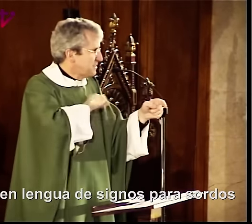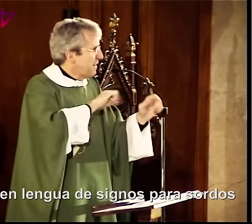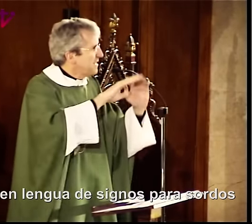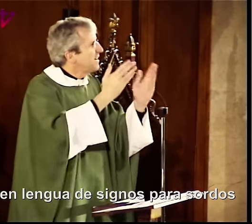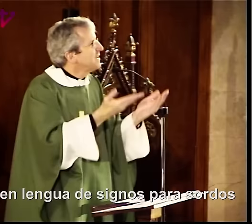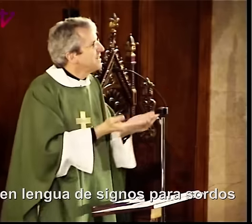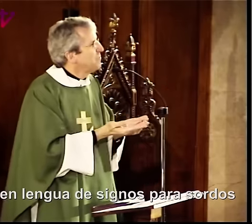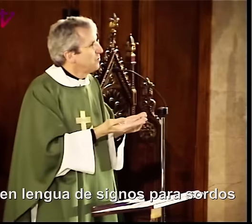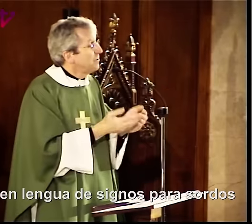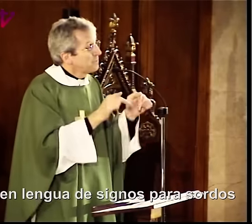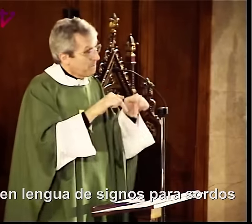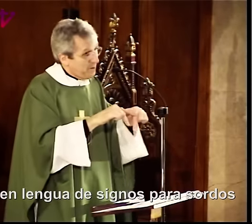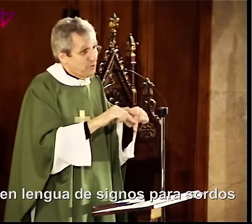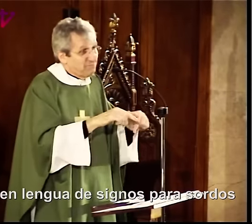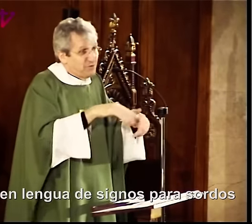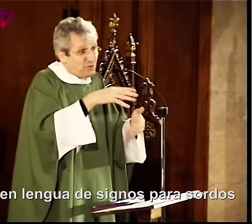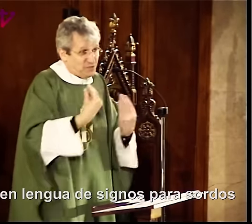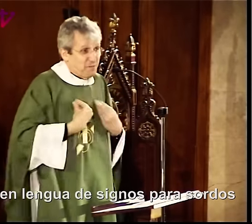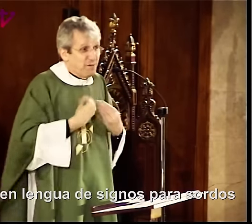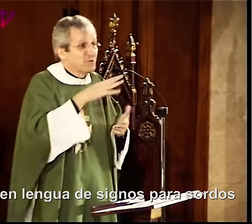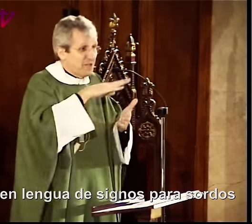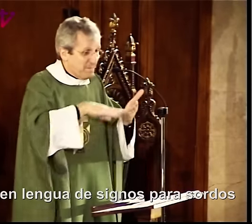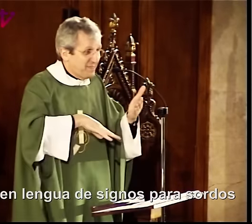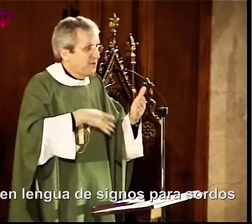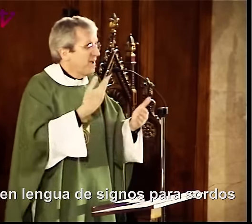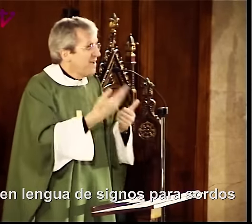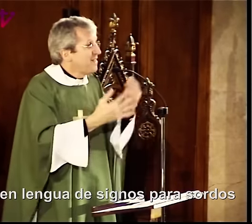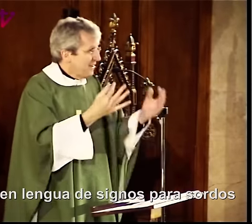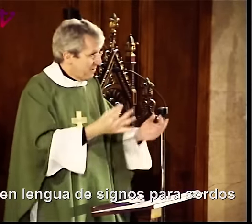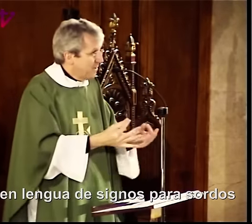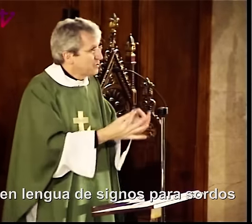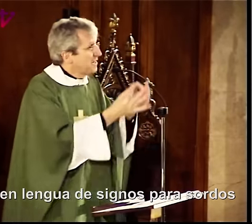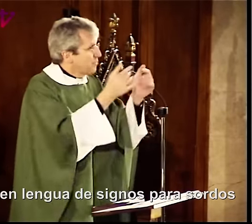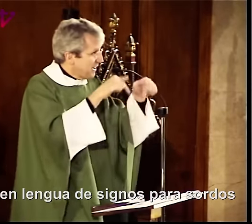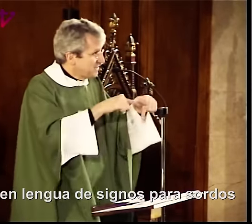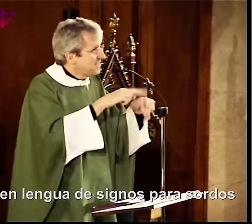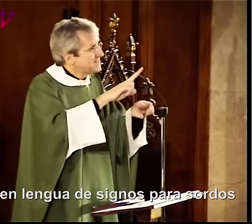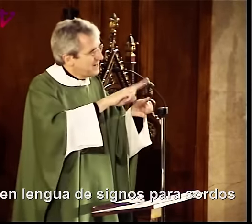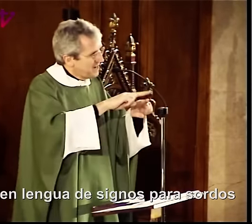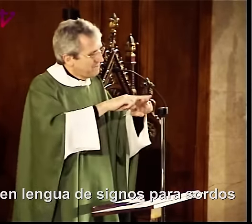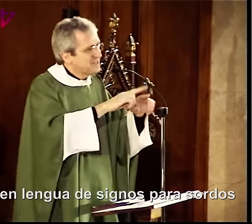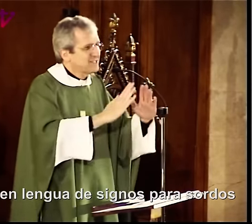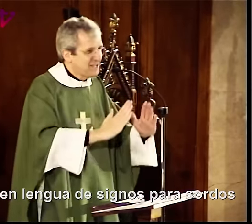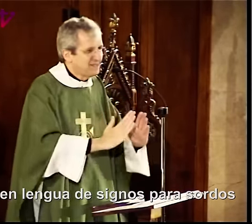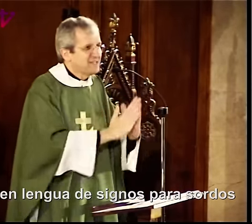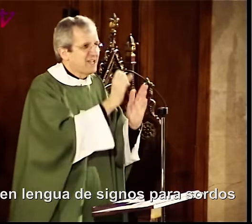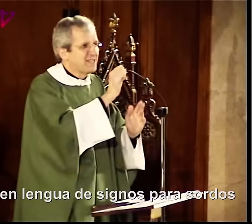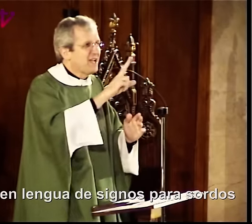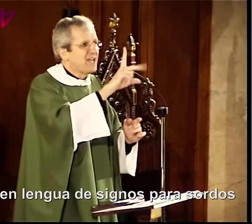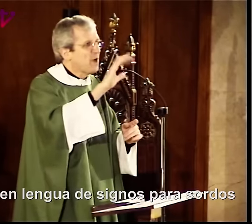España y del mundo. Pero los que vivimos en Barcelona celebraremos en las Eucaristías la fiesta de Santa